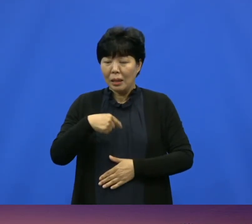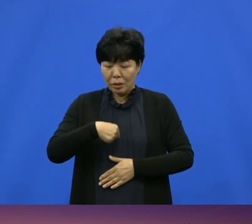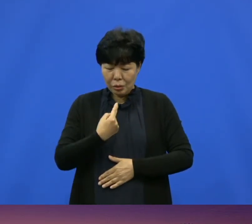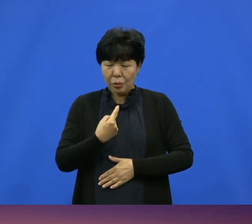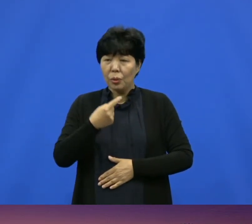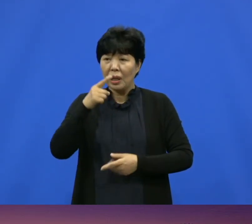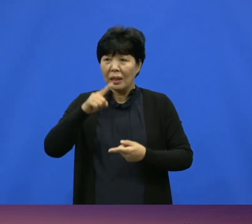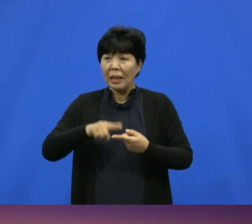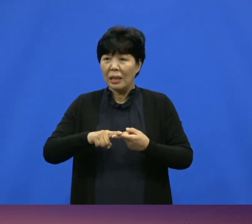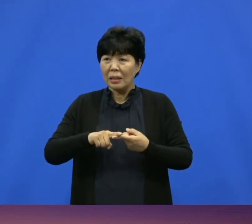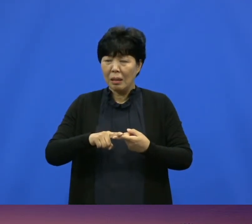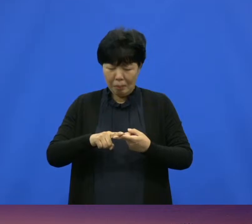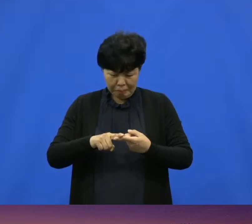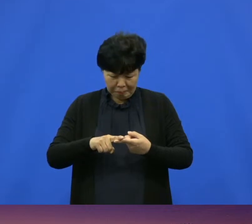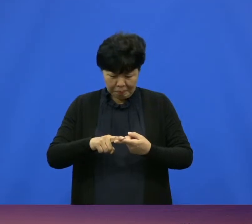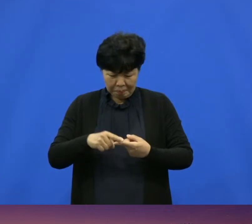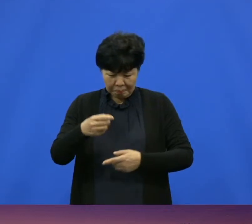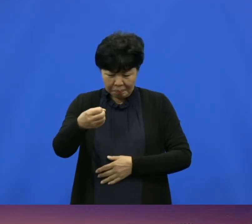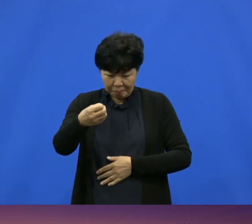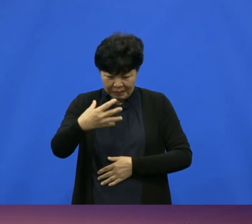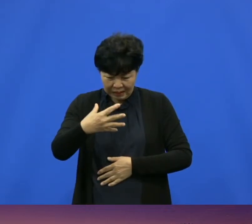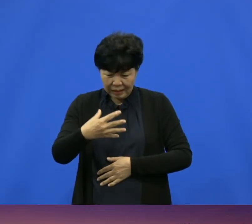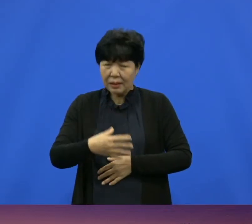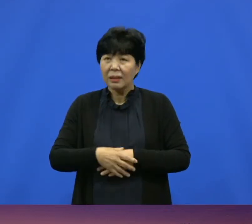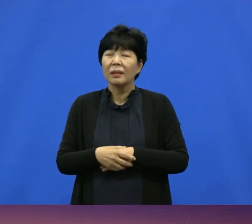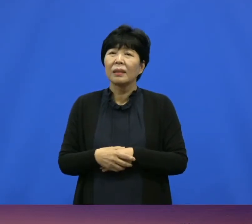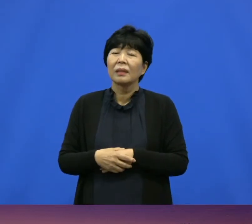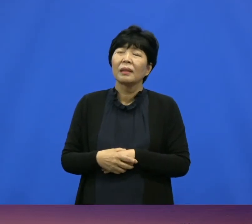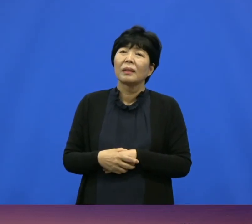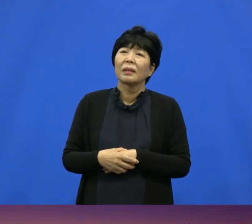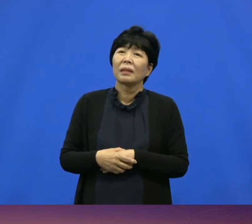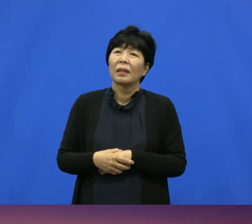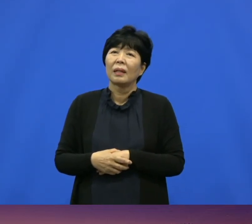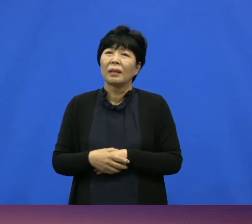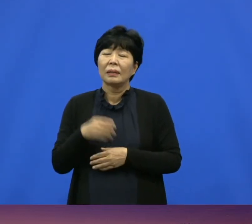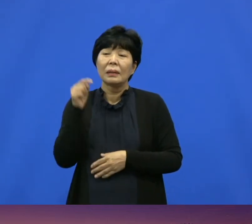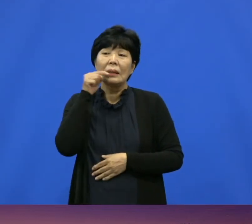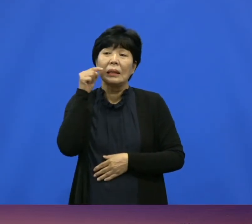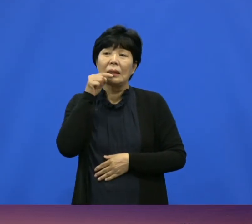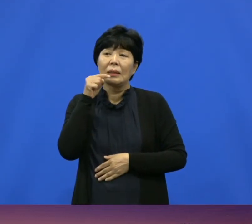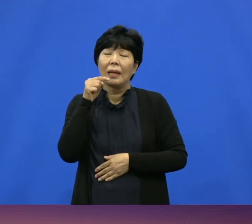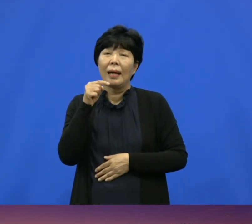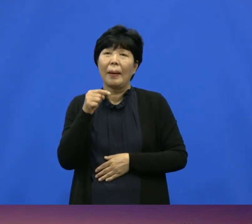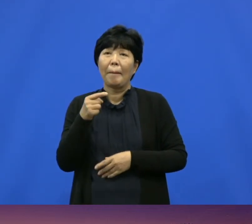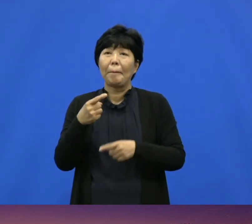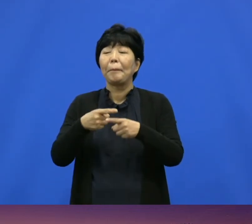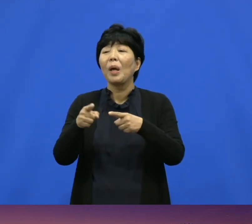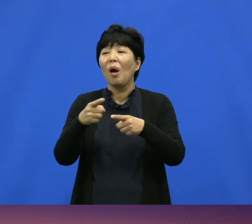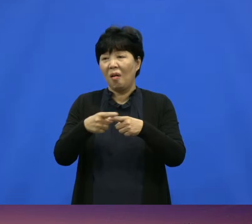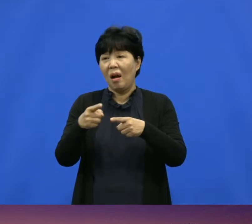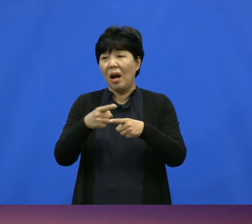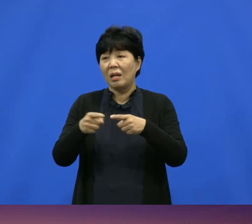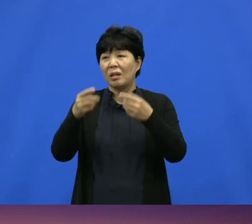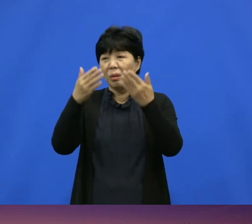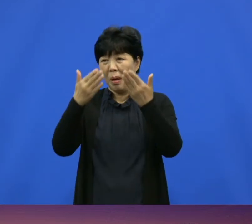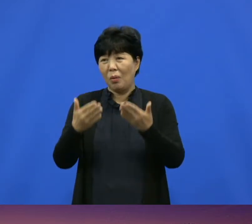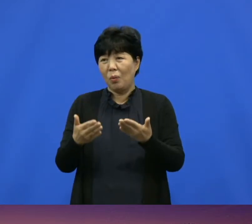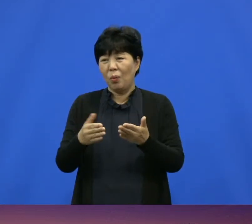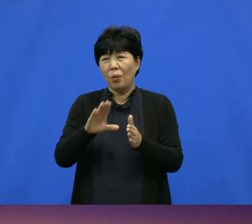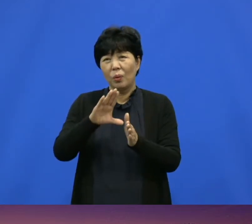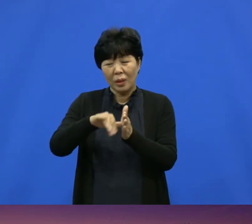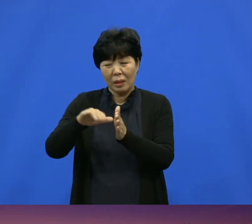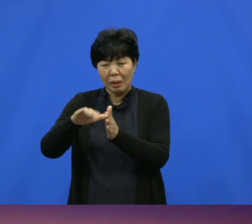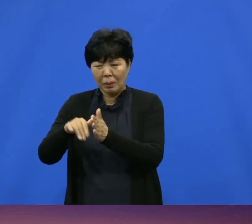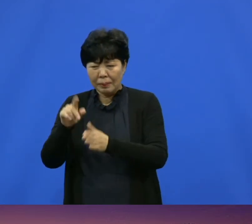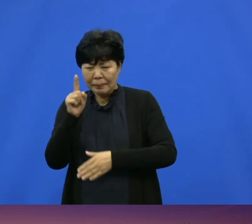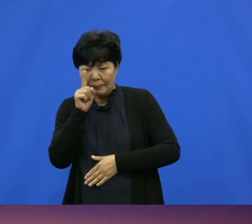그 성공과 실패의 그 아주 엄격한 평가하는 문화 안에서 우리는 때로는 이